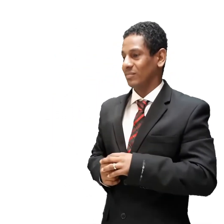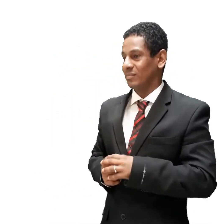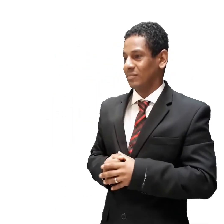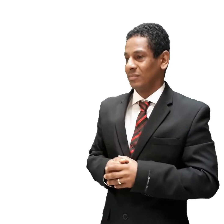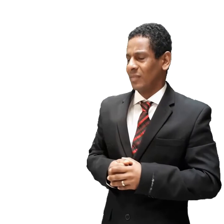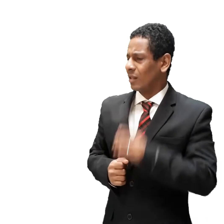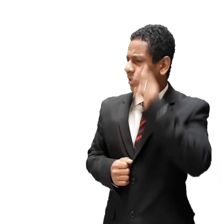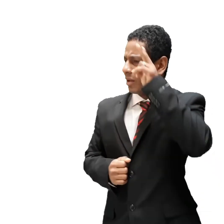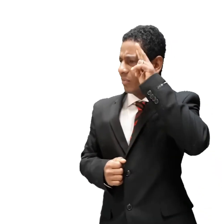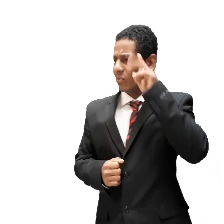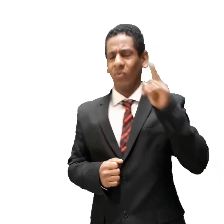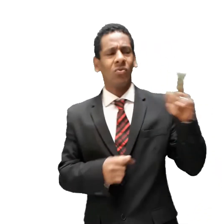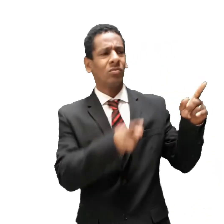E a mulher entendeu